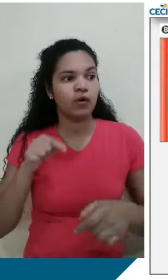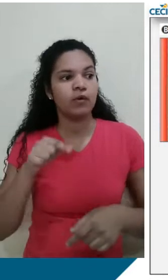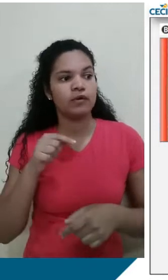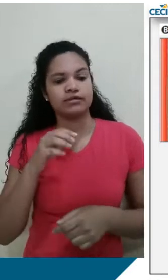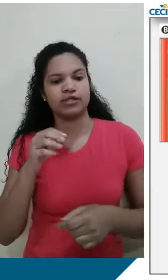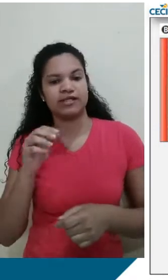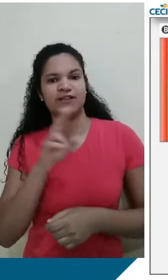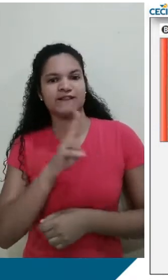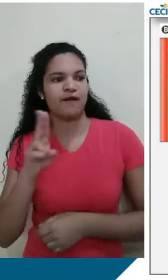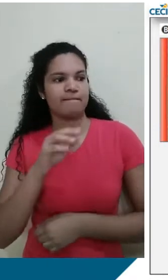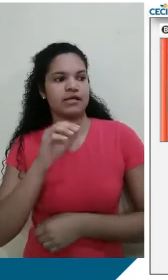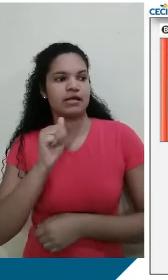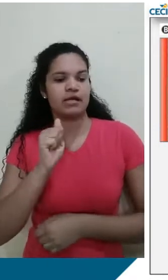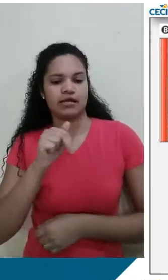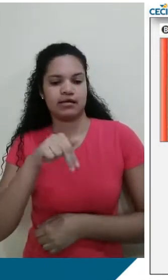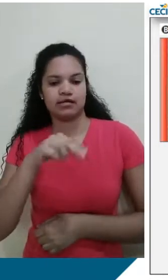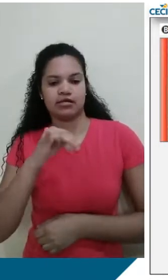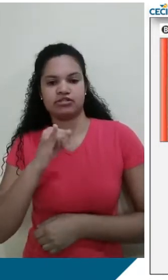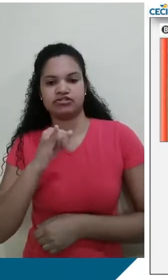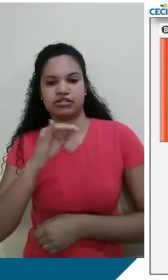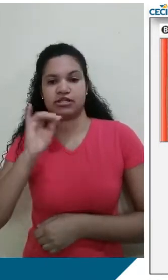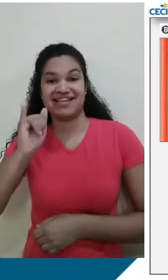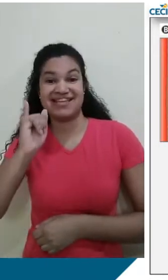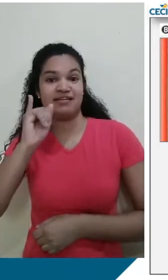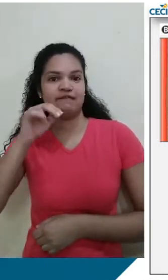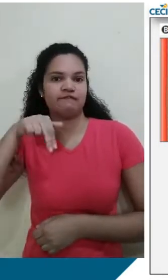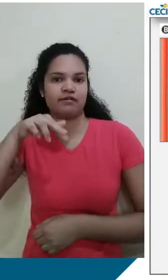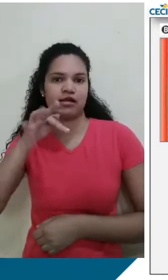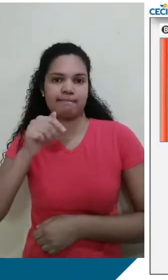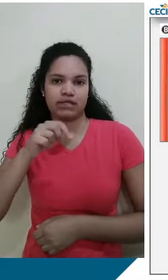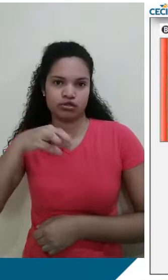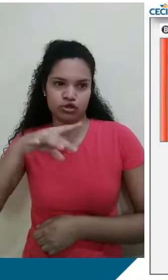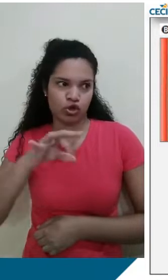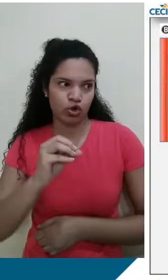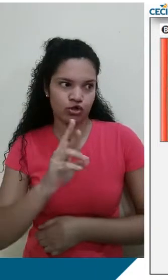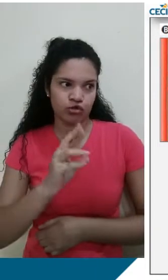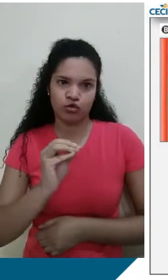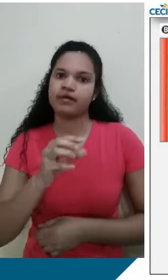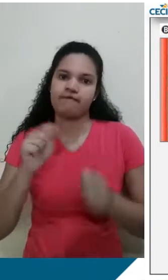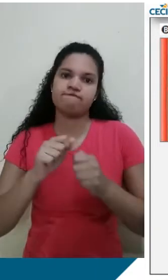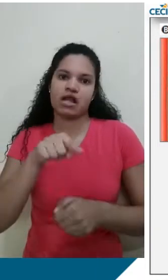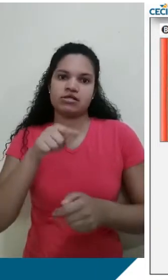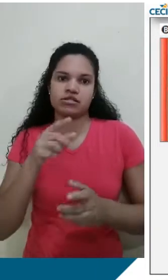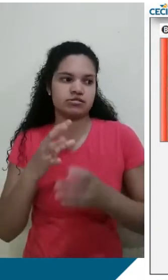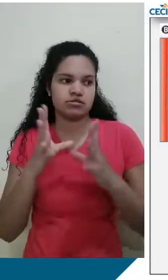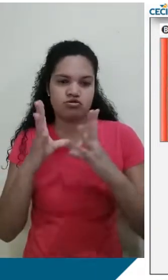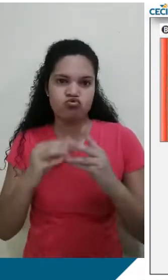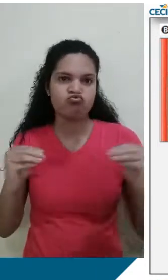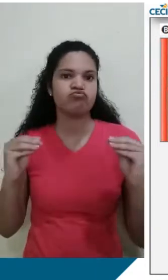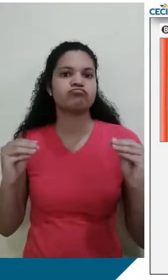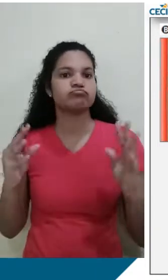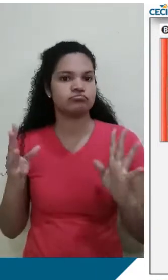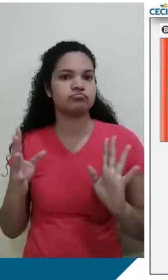inibem determinadas substâncias que participam desse processo, dessa cascata bioquímica de reações que